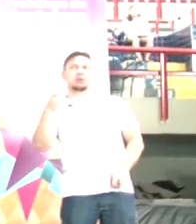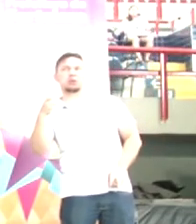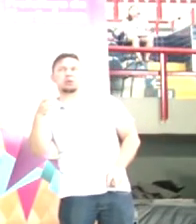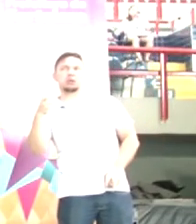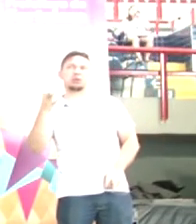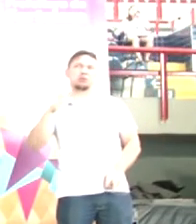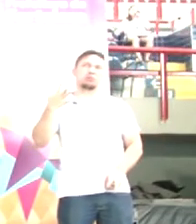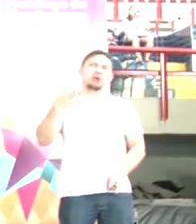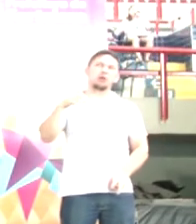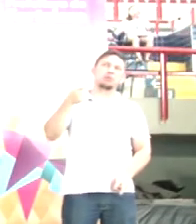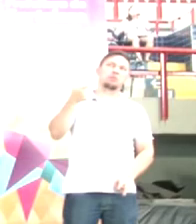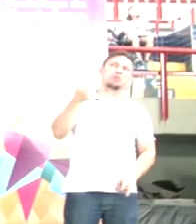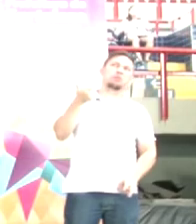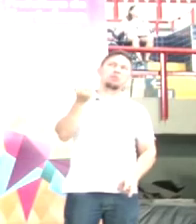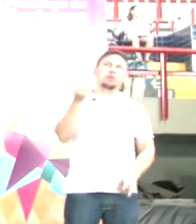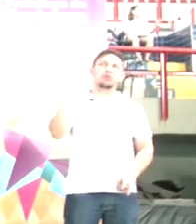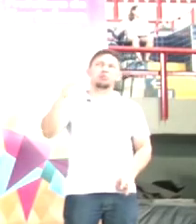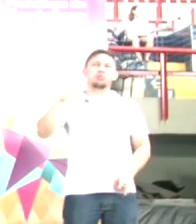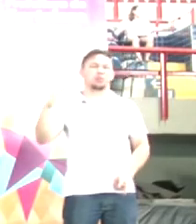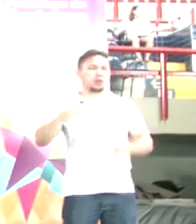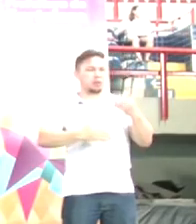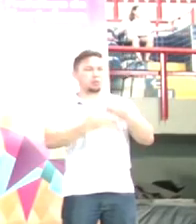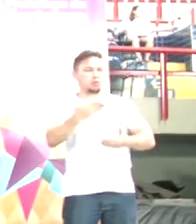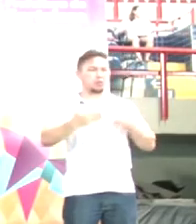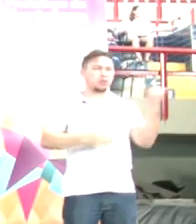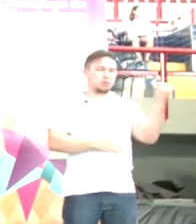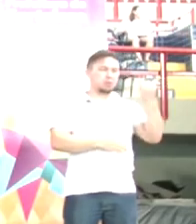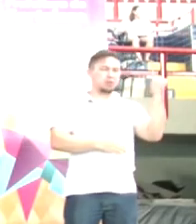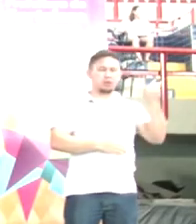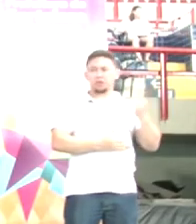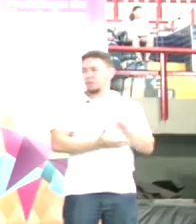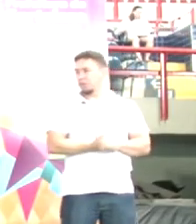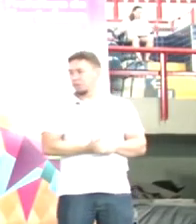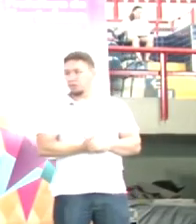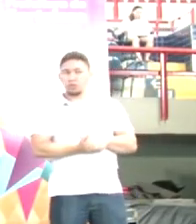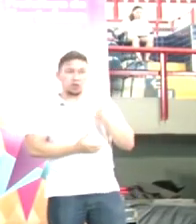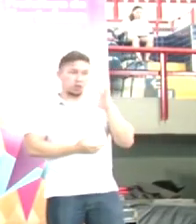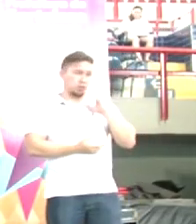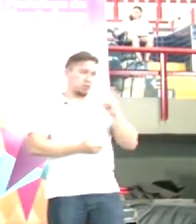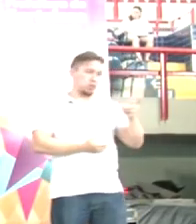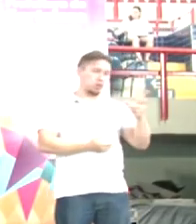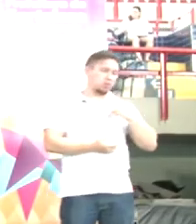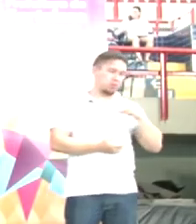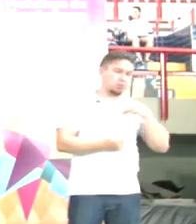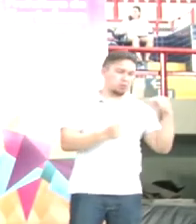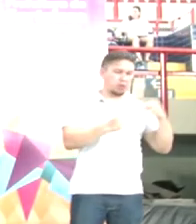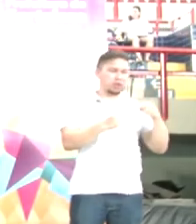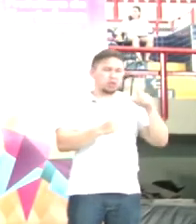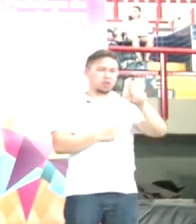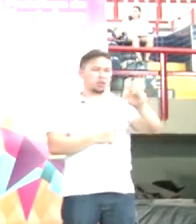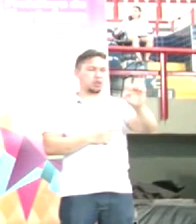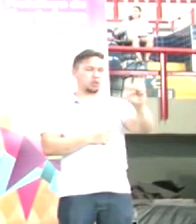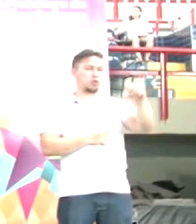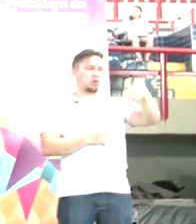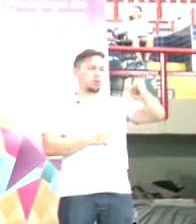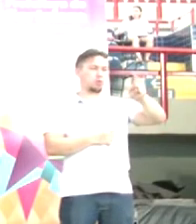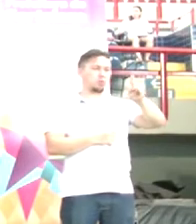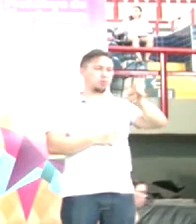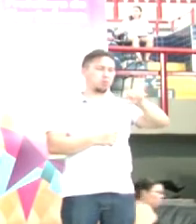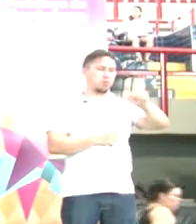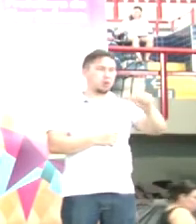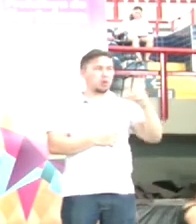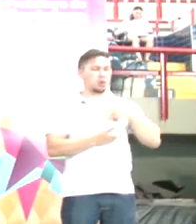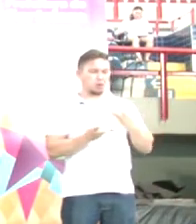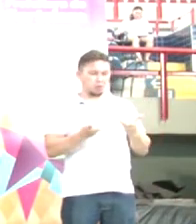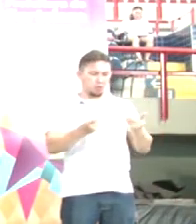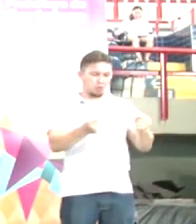15%, 16% da prova. Então isso é importante, tá? Toda a parte de geometria, a prova passada, eu contei,